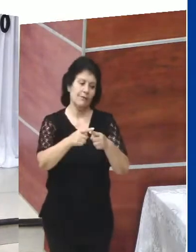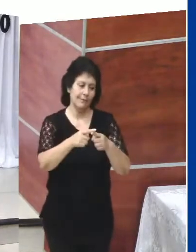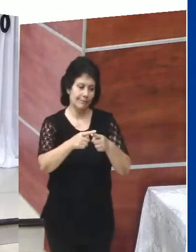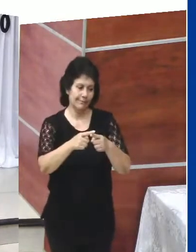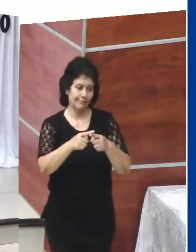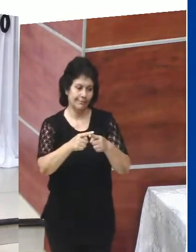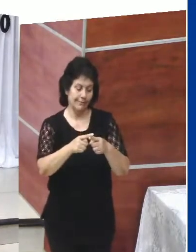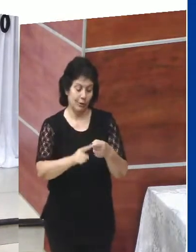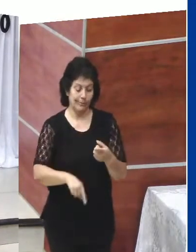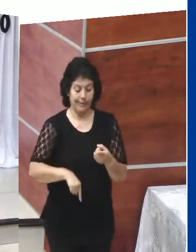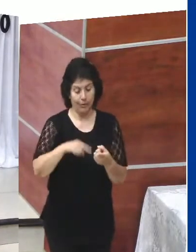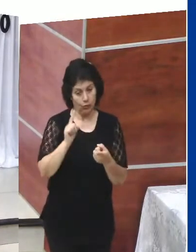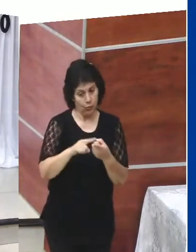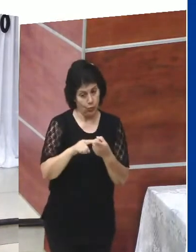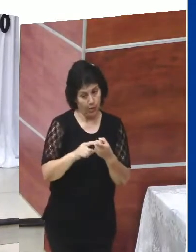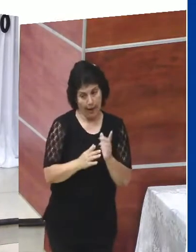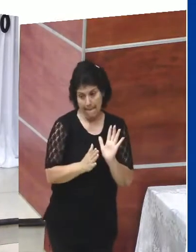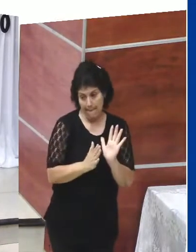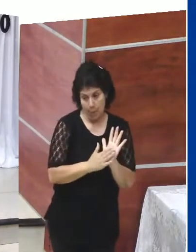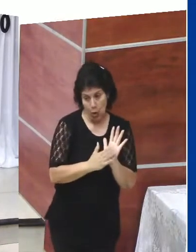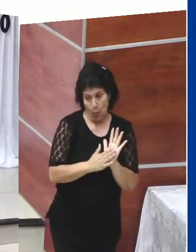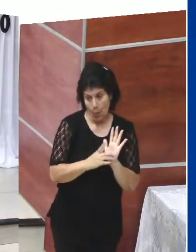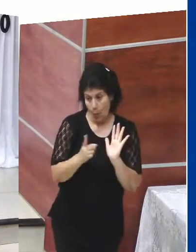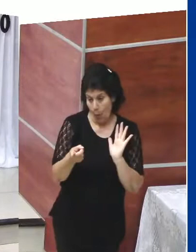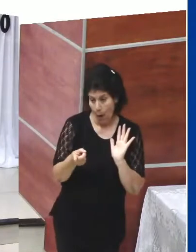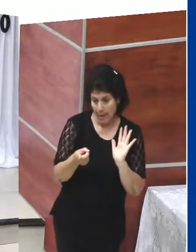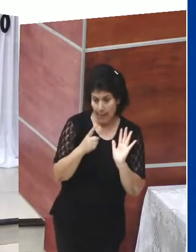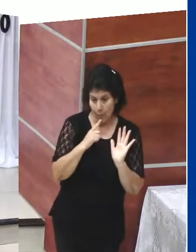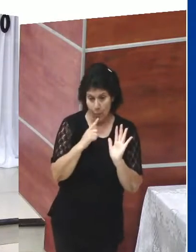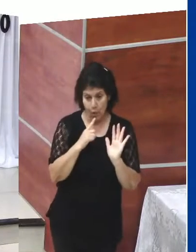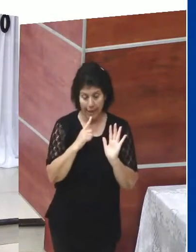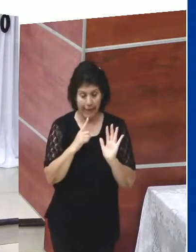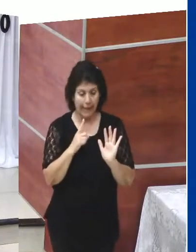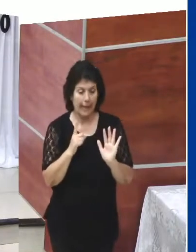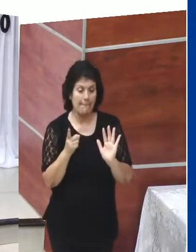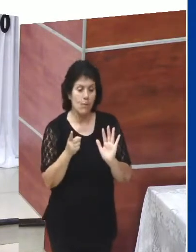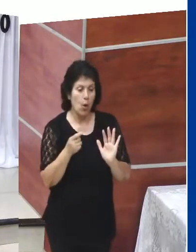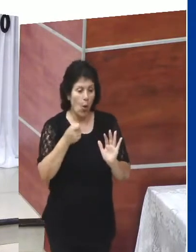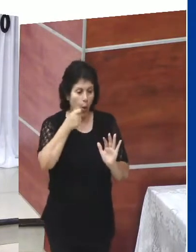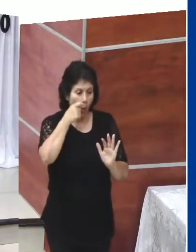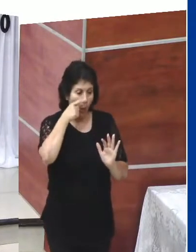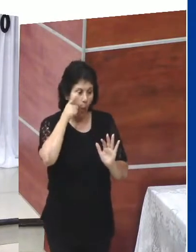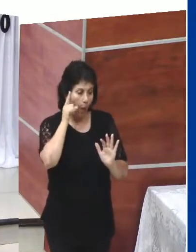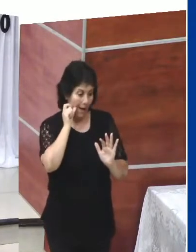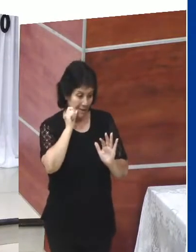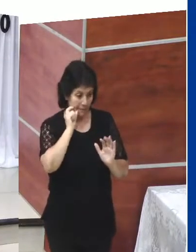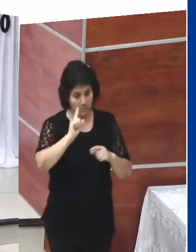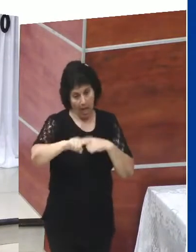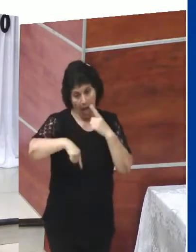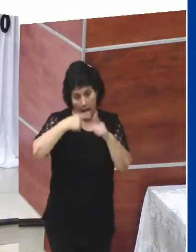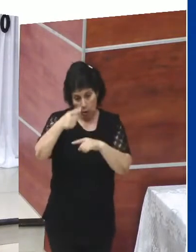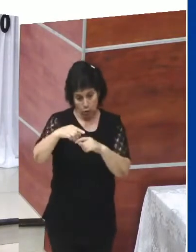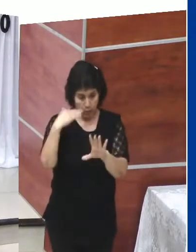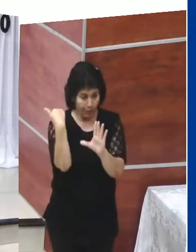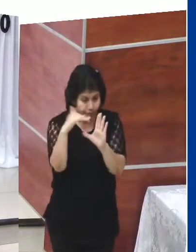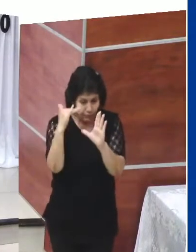grabarte? No sé cuántos se han propuesto a usar el botoncito verde y enviar y compartir a otros.